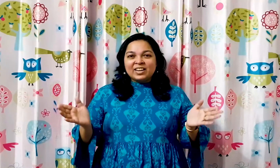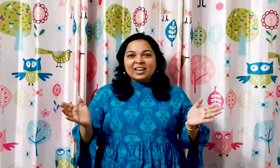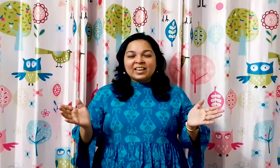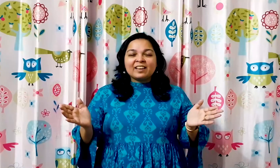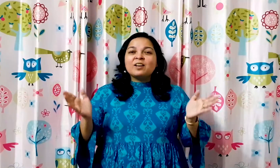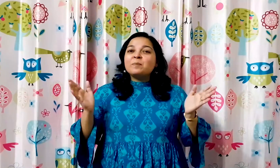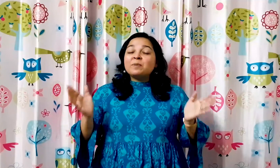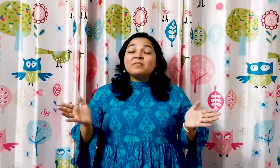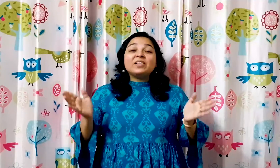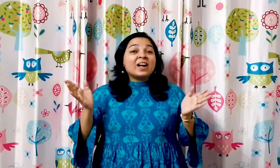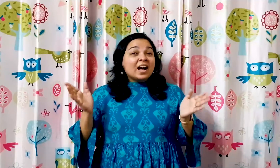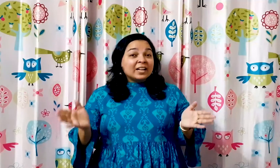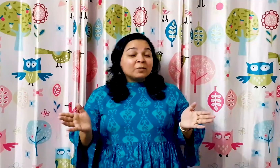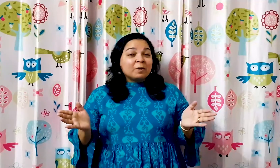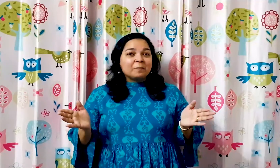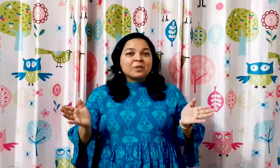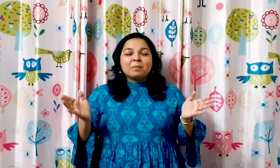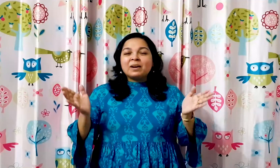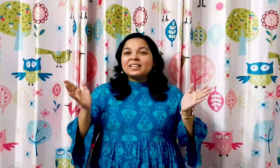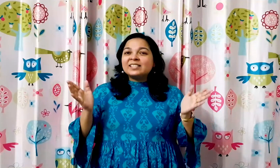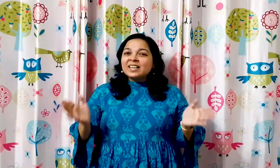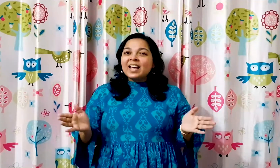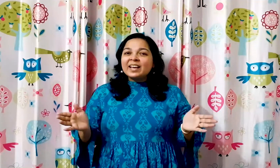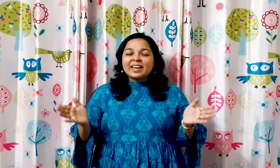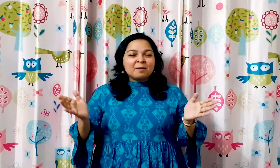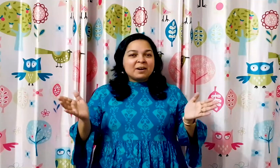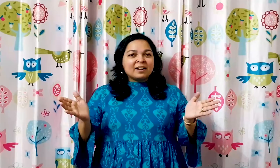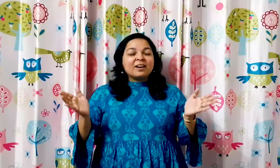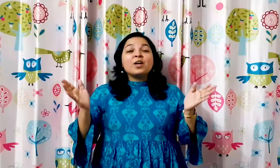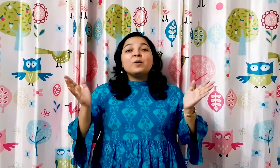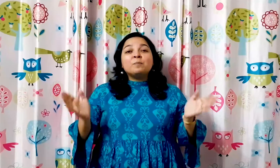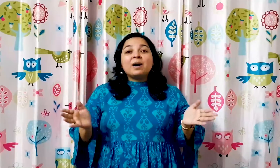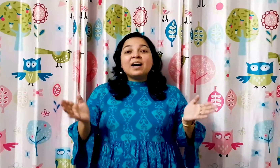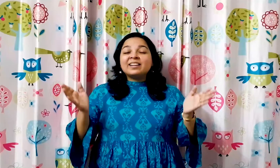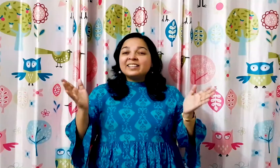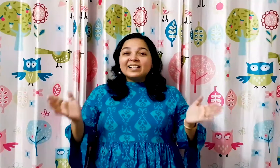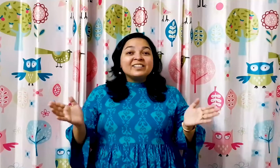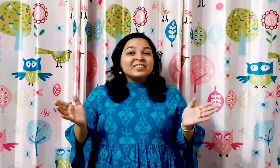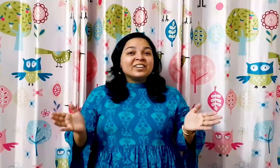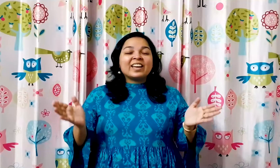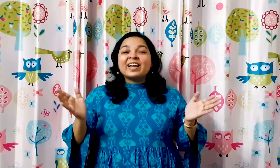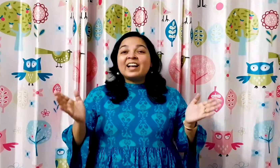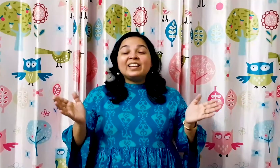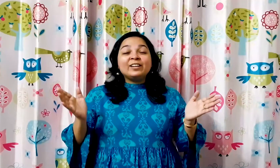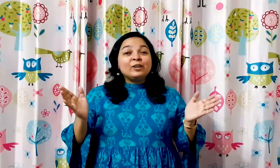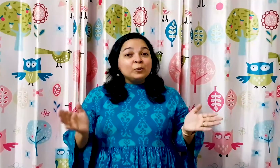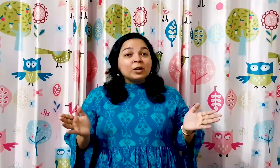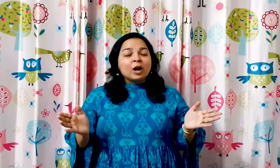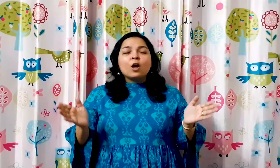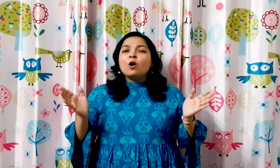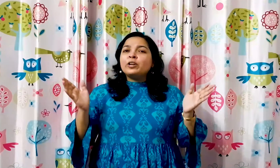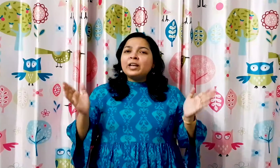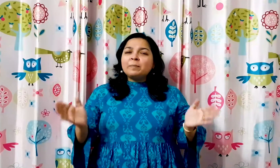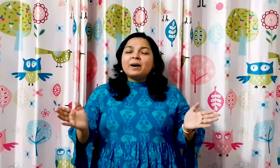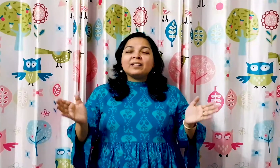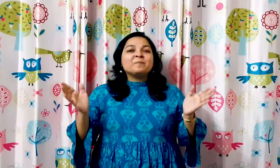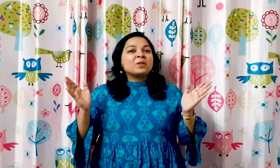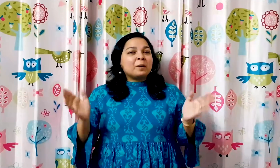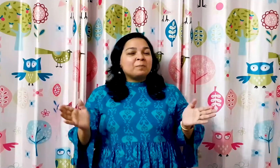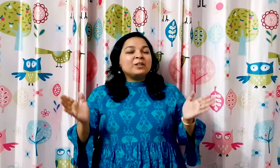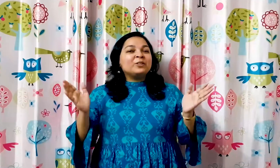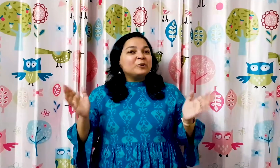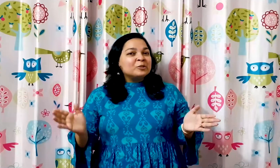साथ चलना है पवित्र आत्मा हमारा सहायक है हमारा मार्गदर्शक है हालेलुया और ये